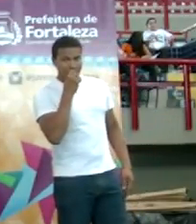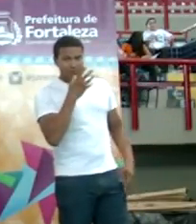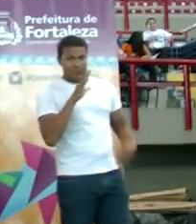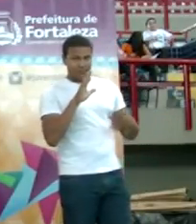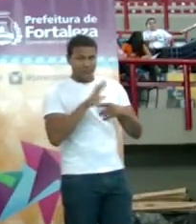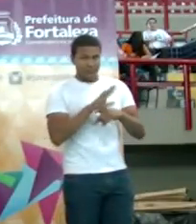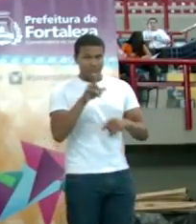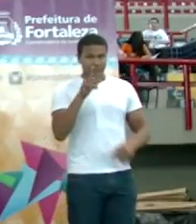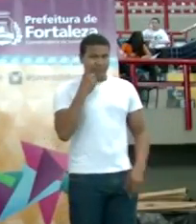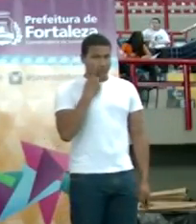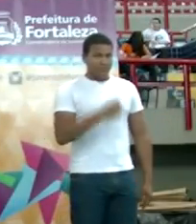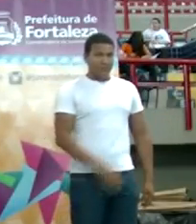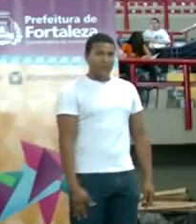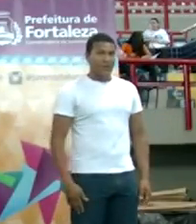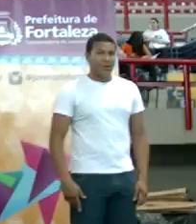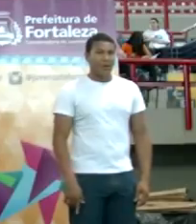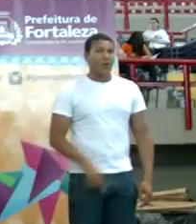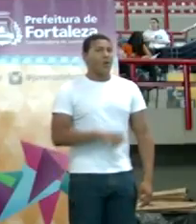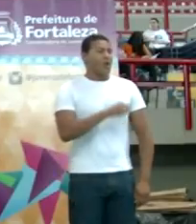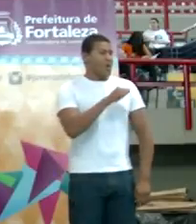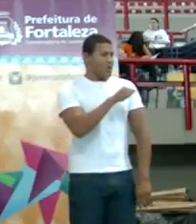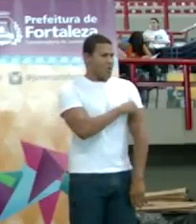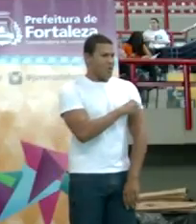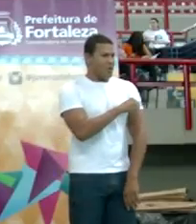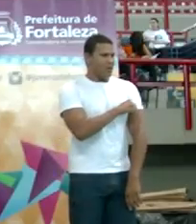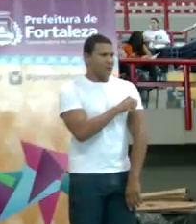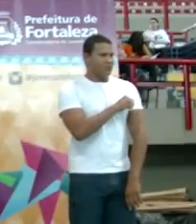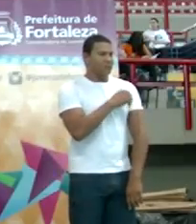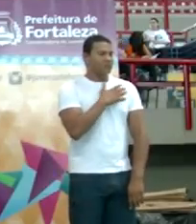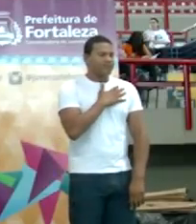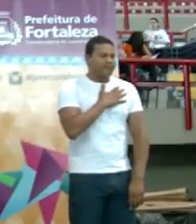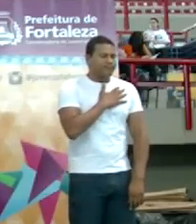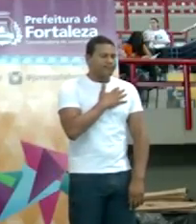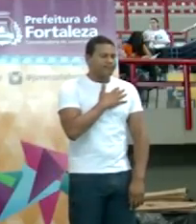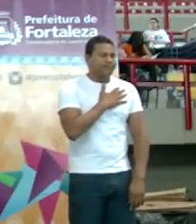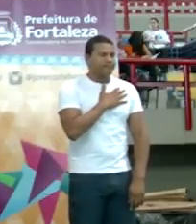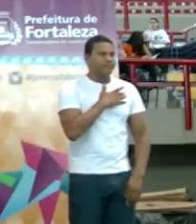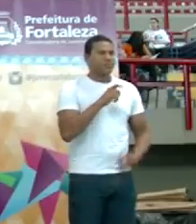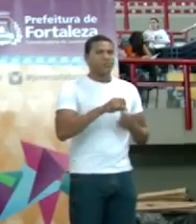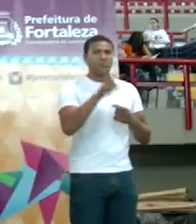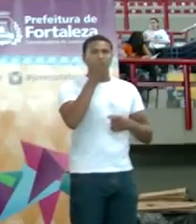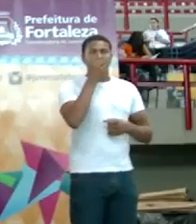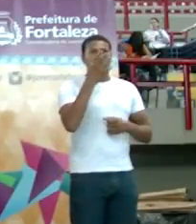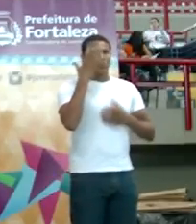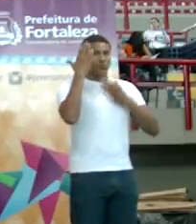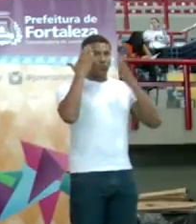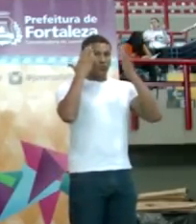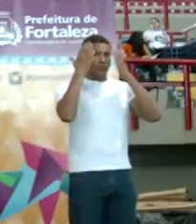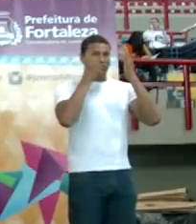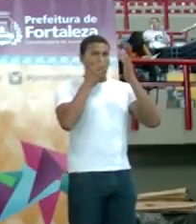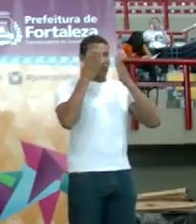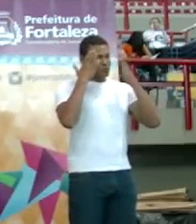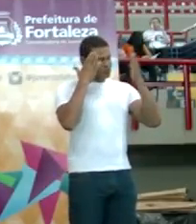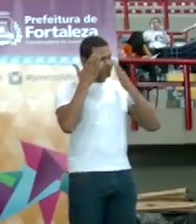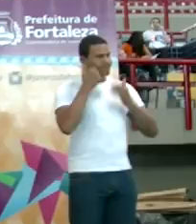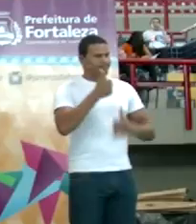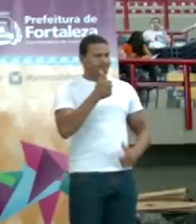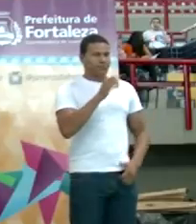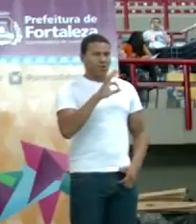Ó, os alunos adoram fazer isso. Belíssima dúvida. E é uma dúvida muito comum